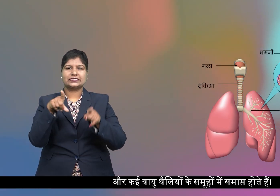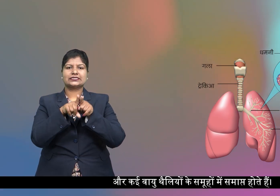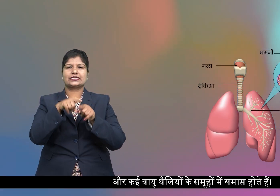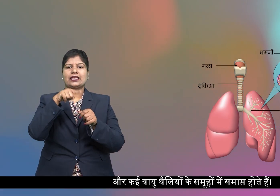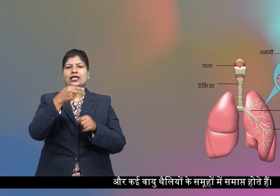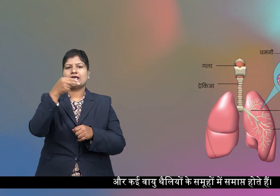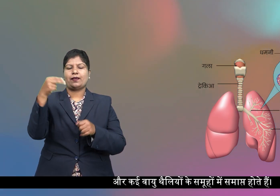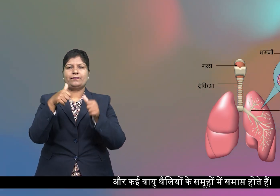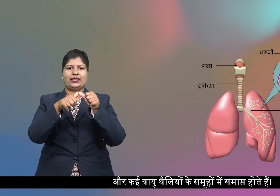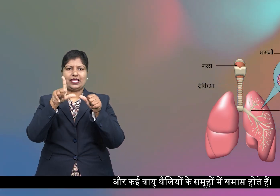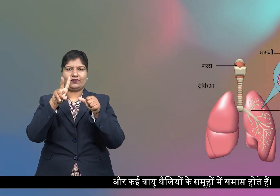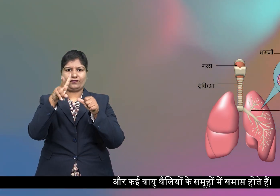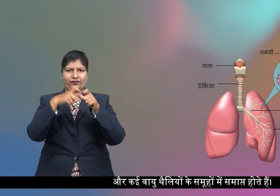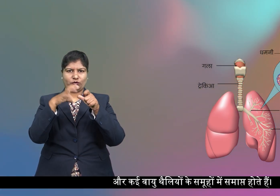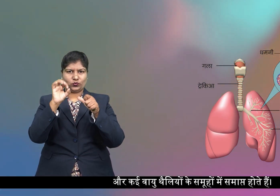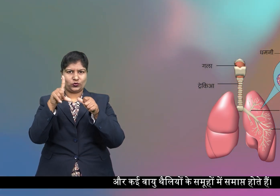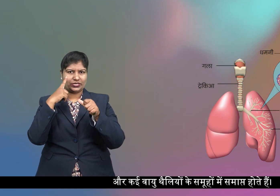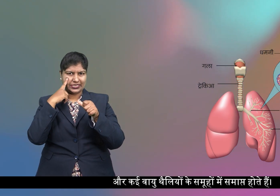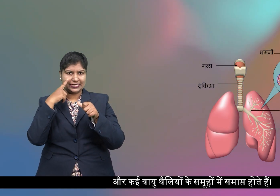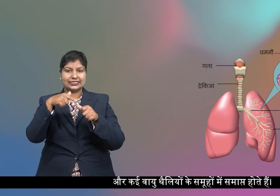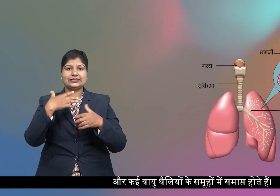में समाप्त होते हैं।